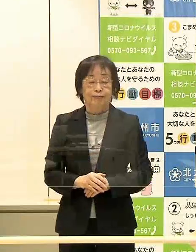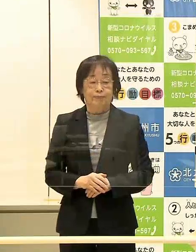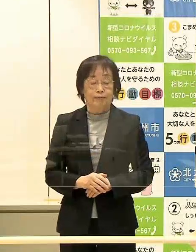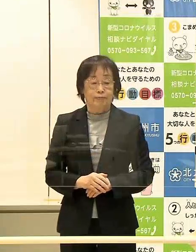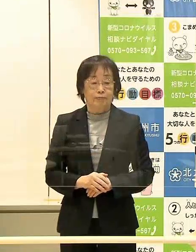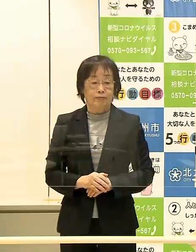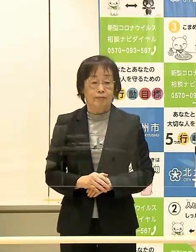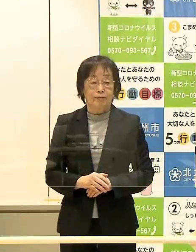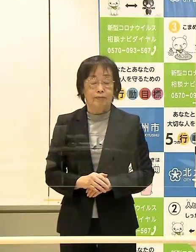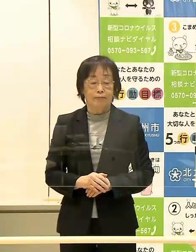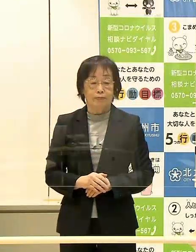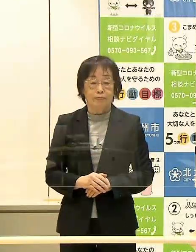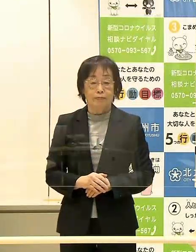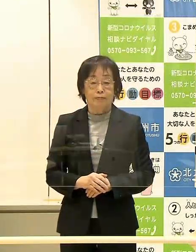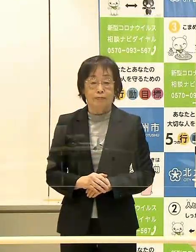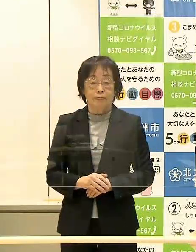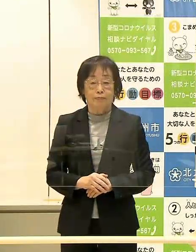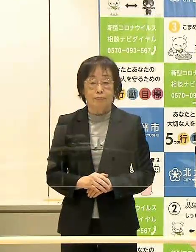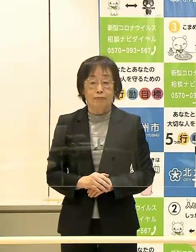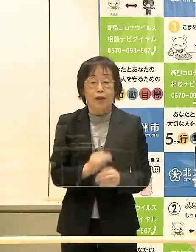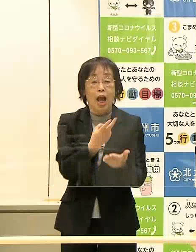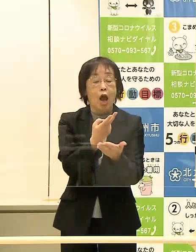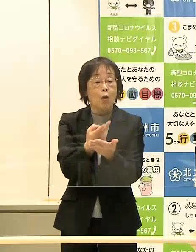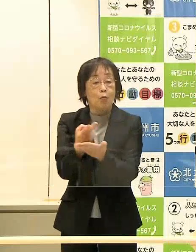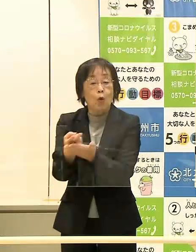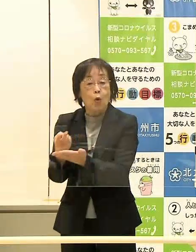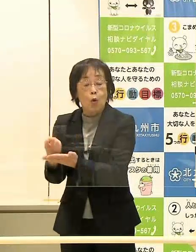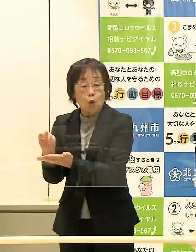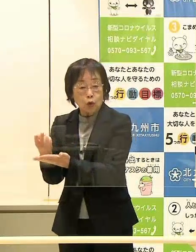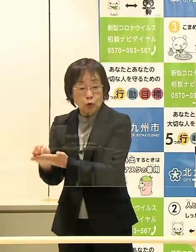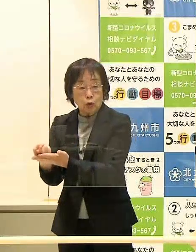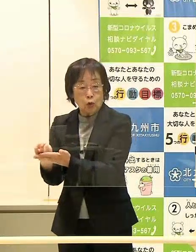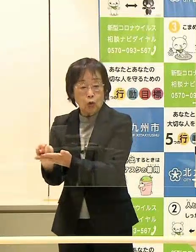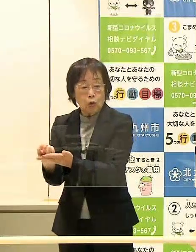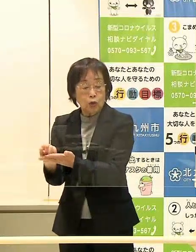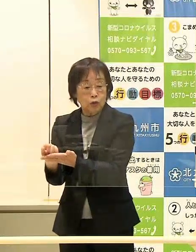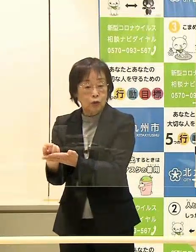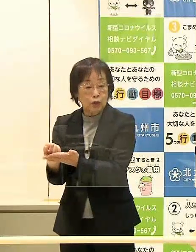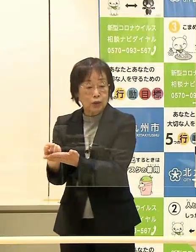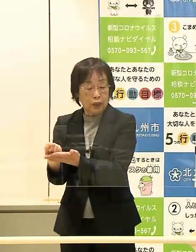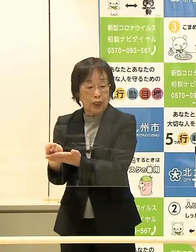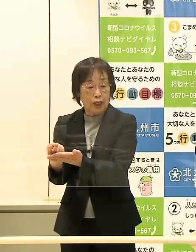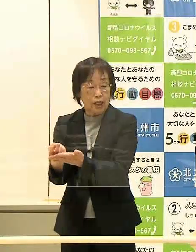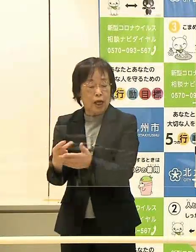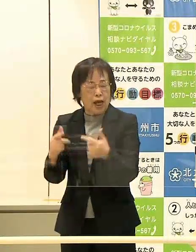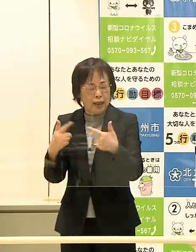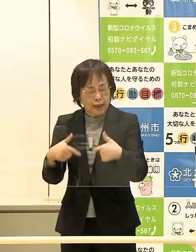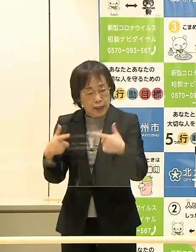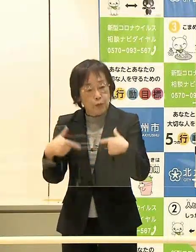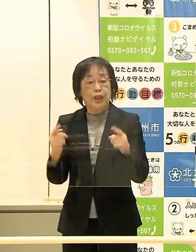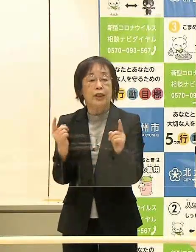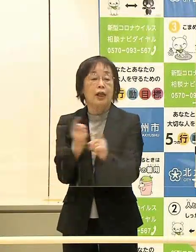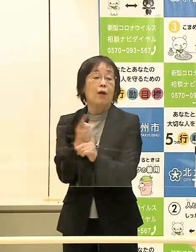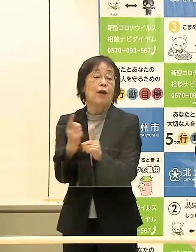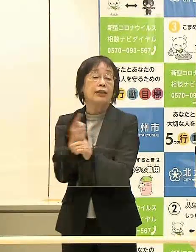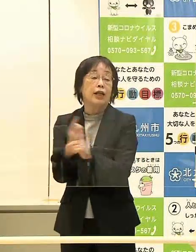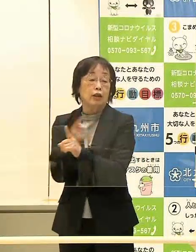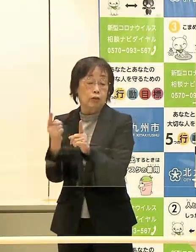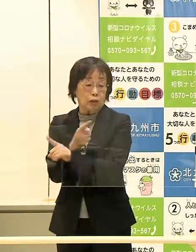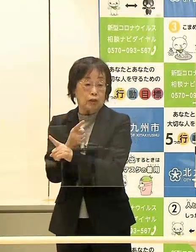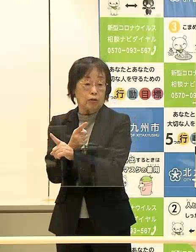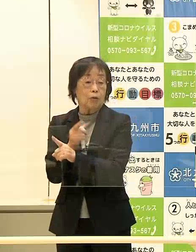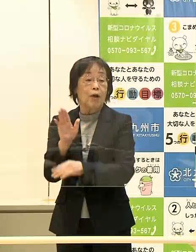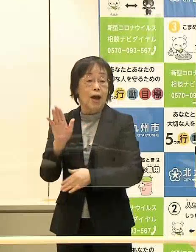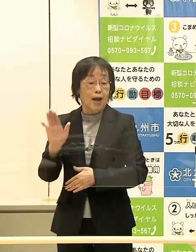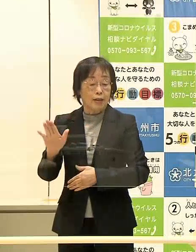で行商の占有率などの数字につきましても日々変動するということもありまし